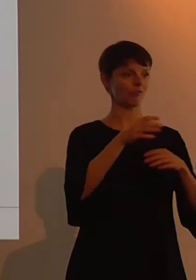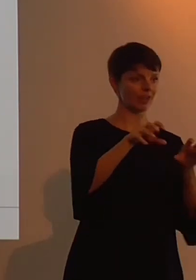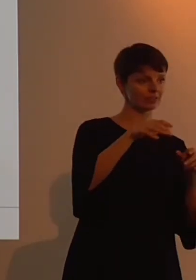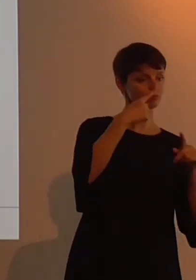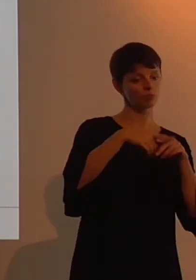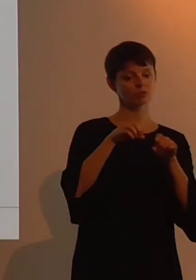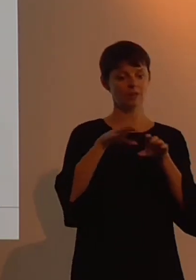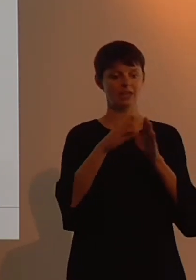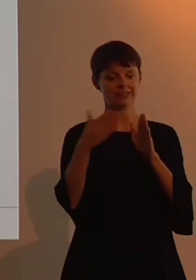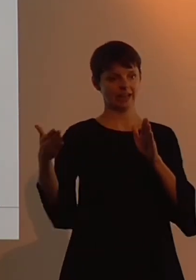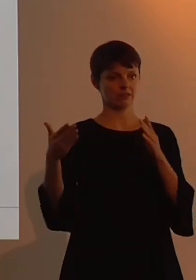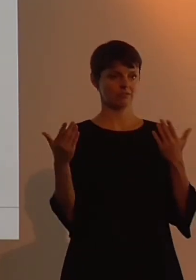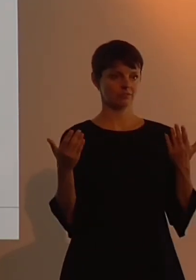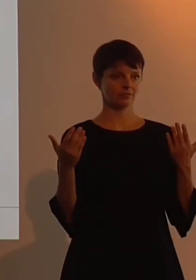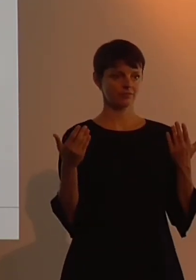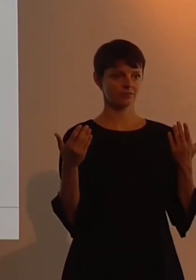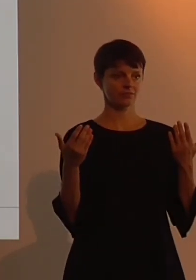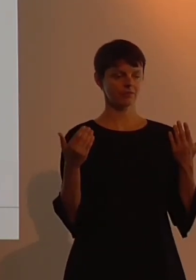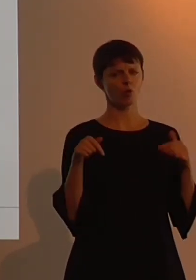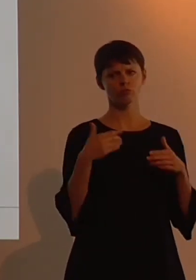Untertitel abgespeichert werden können.